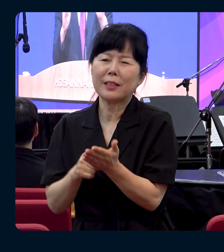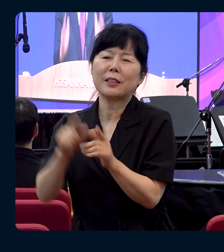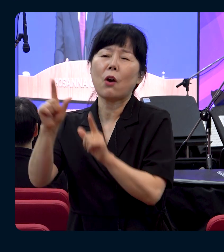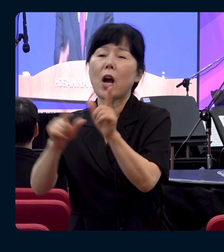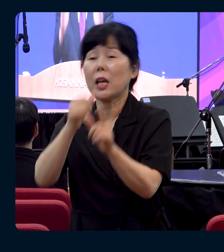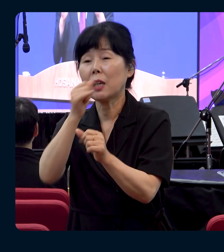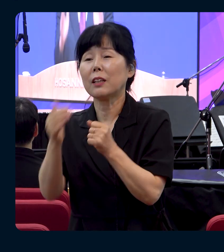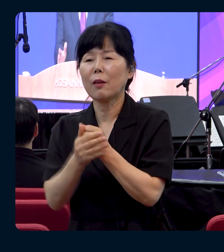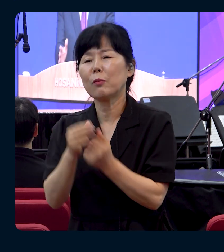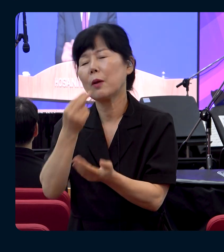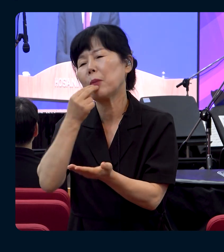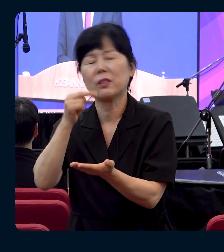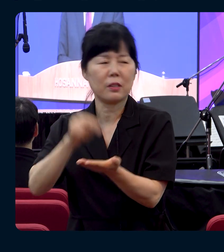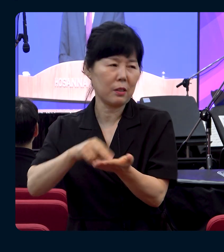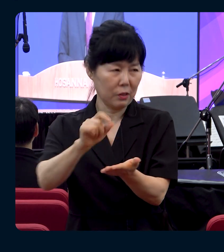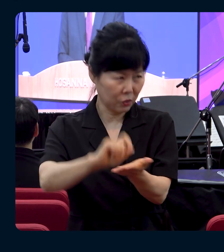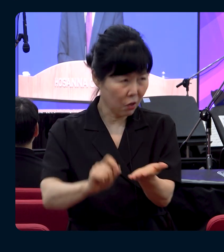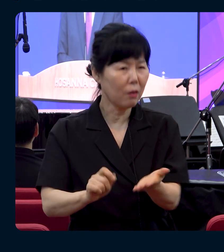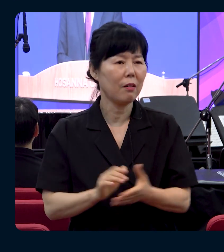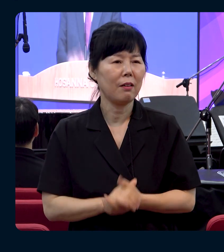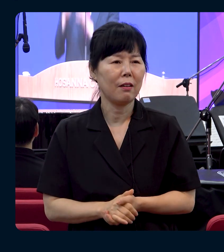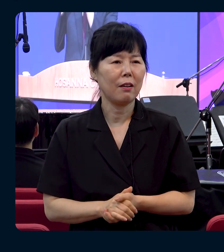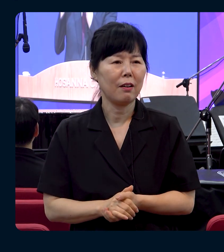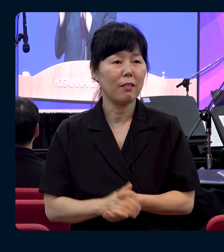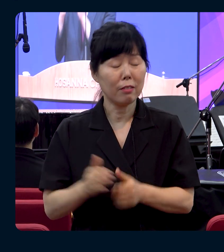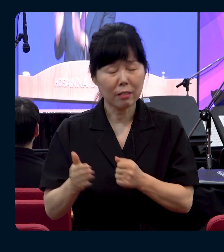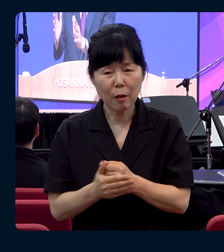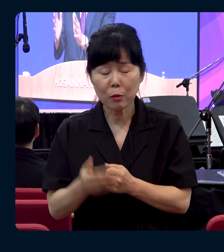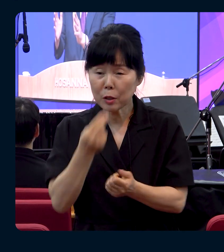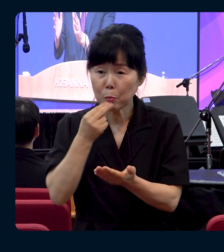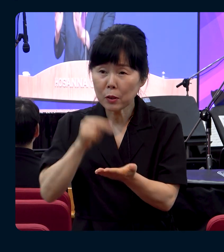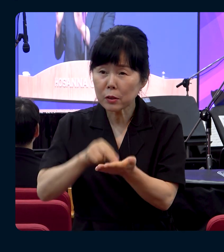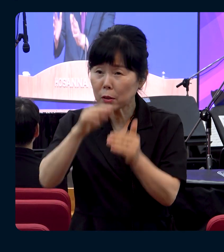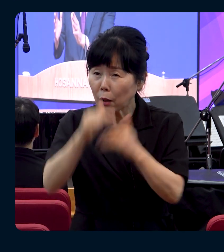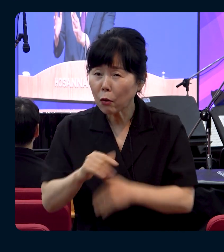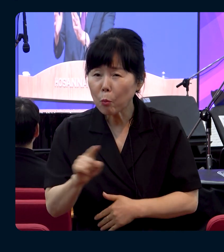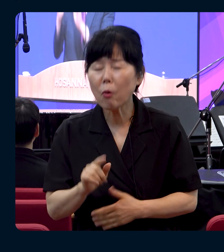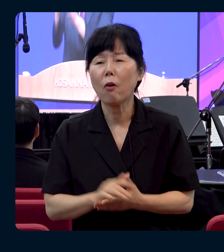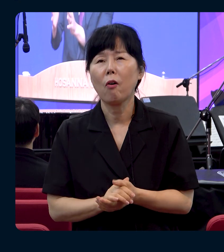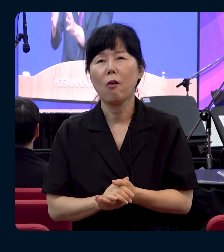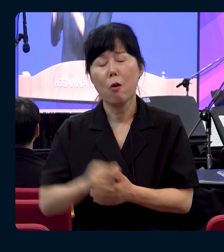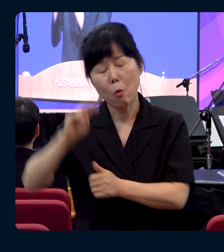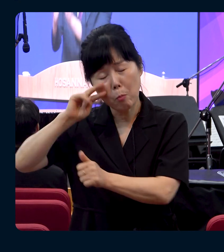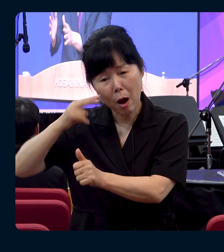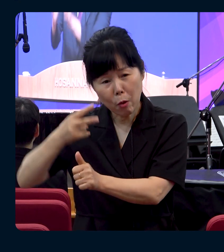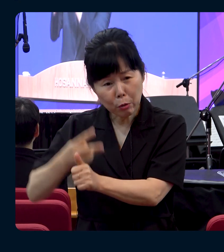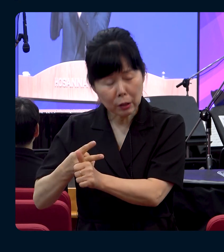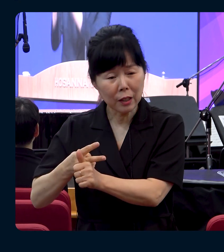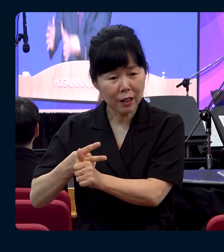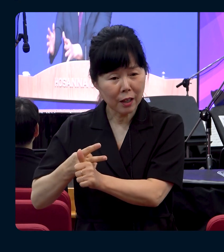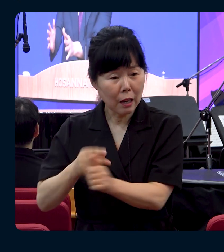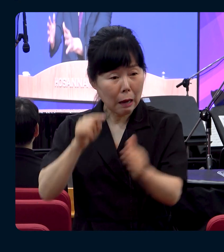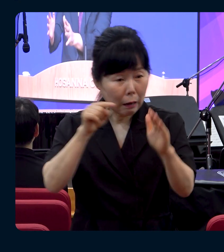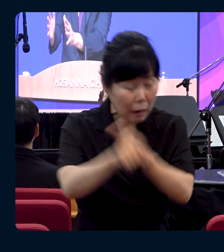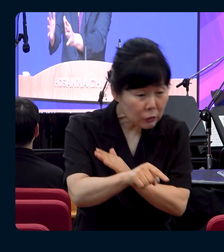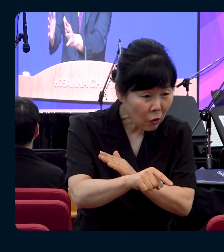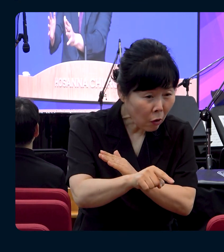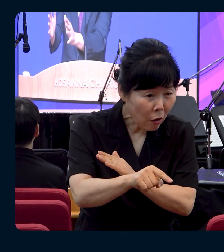있으니까 편지를 쓴 거예요. 그러니까 결국 그 편지는 뭐냐? 그가 가서 해야 할 그